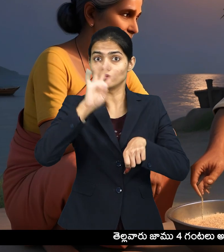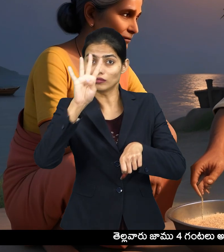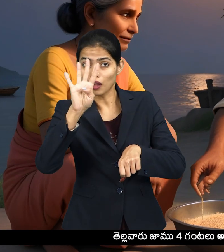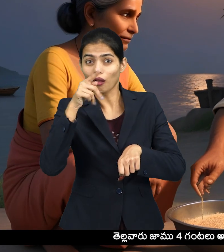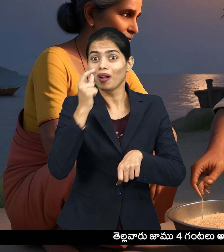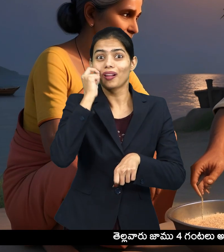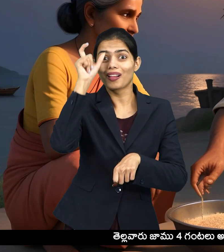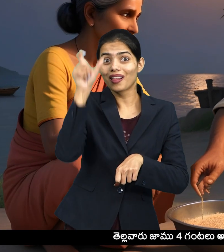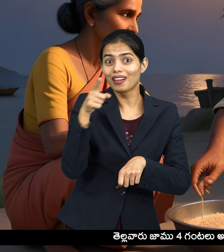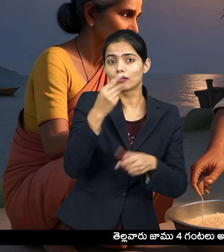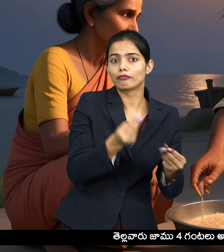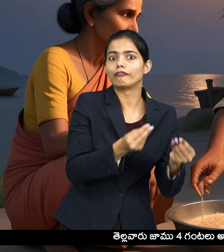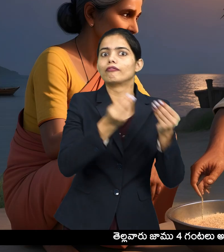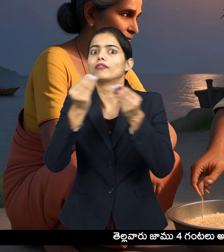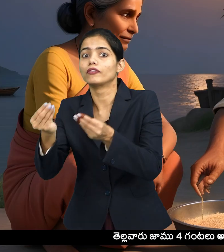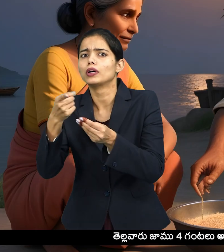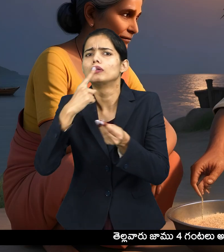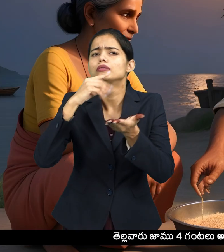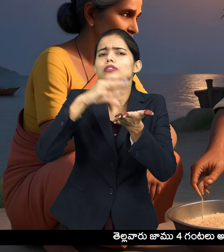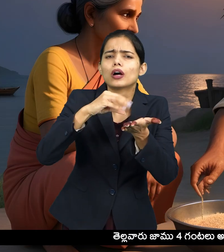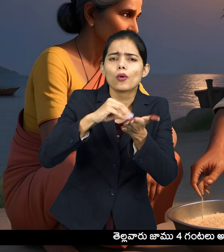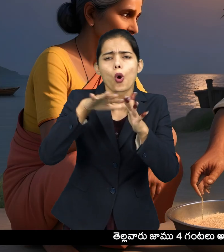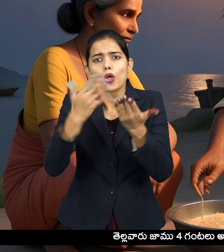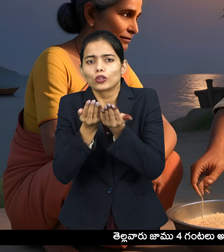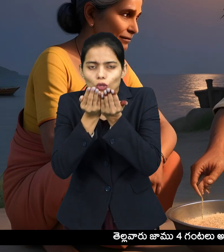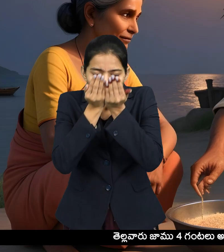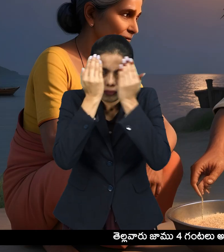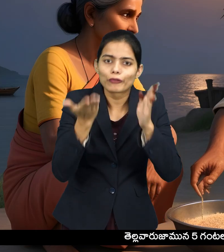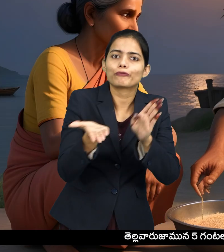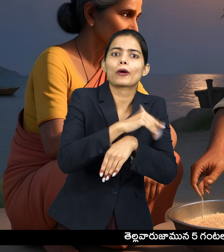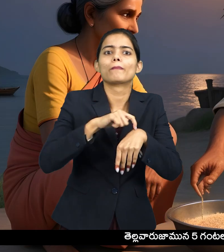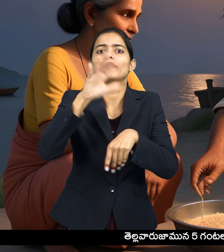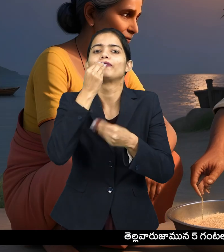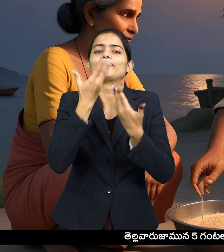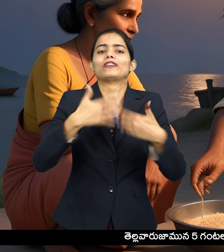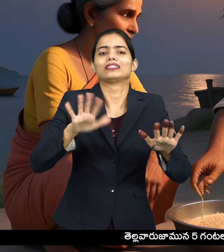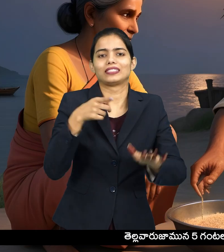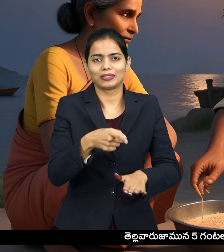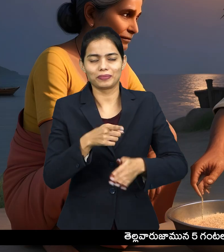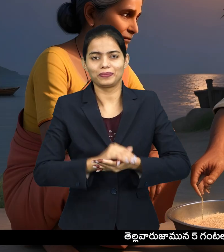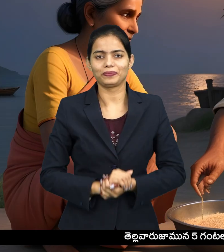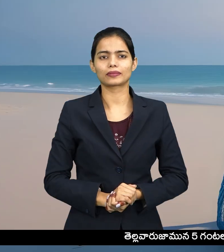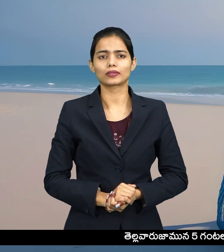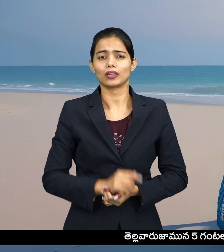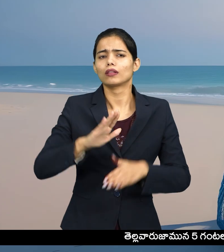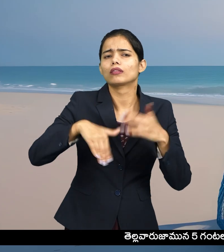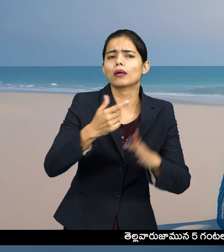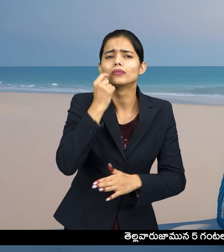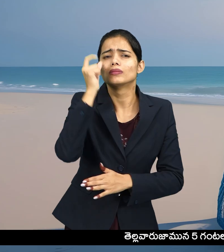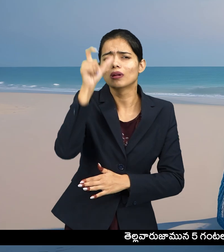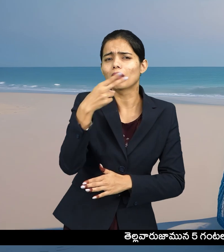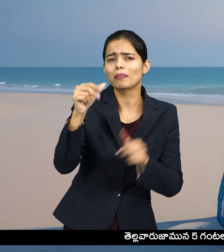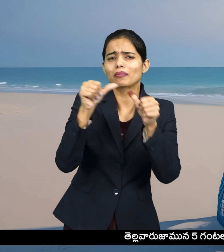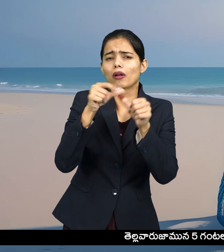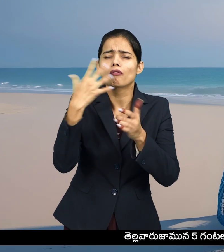తెల్లవారుజాము 4 గంటలైంది. ధనమ్మ అప్పలకొండను నిద్రలేపి తెల్లవారుజామున 5 గంటల కల్లా అన్నం